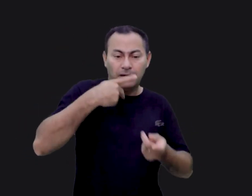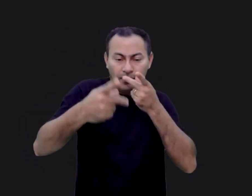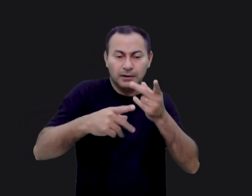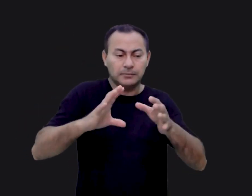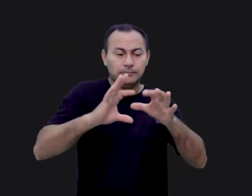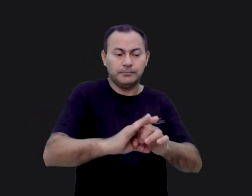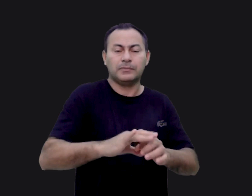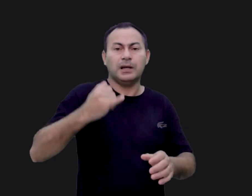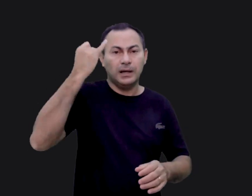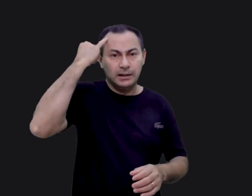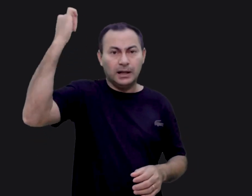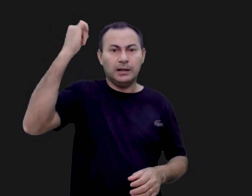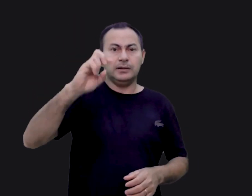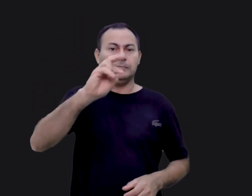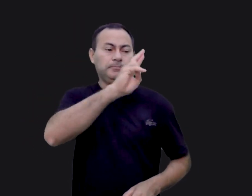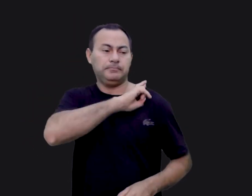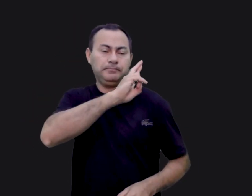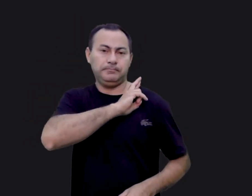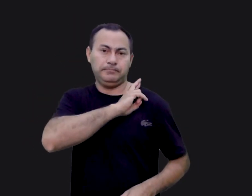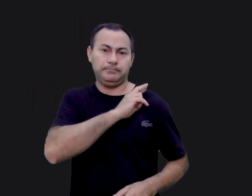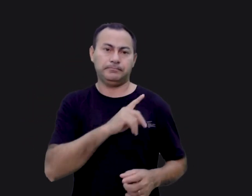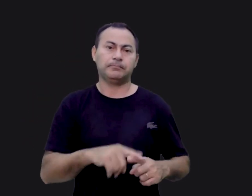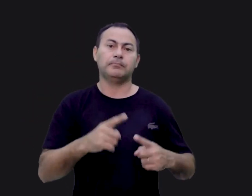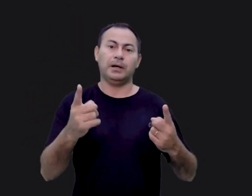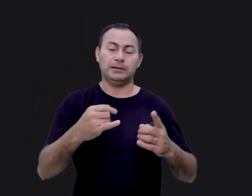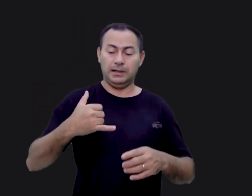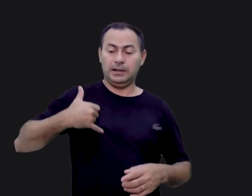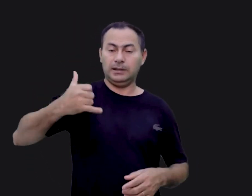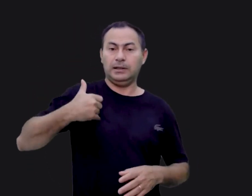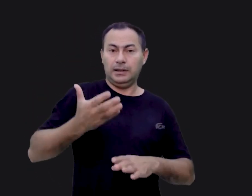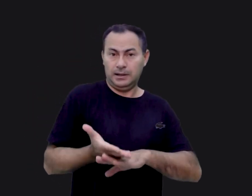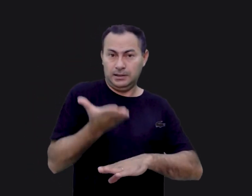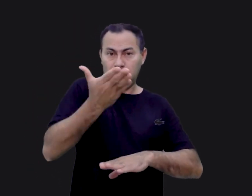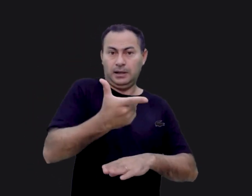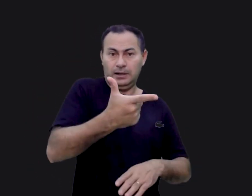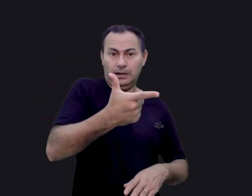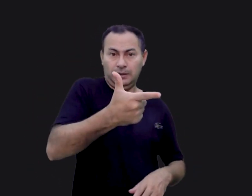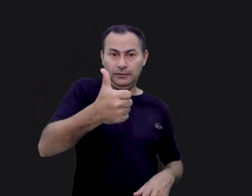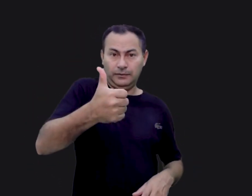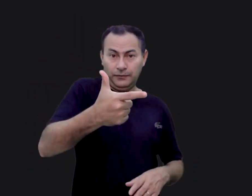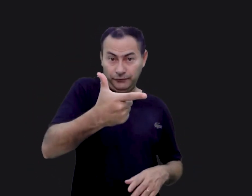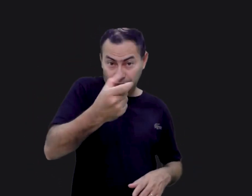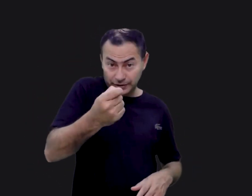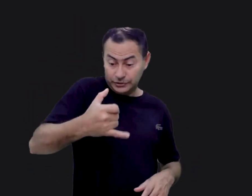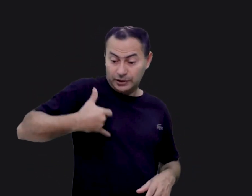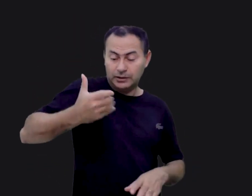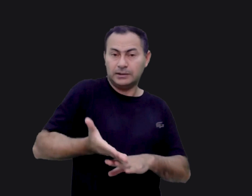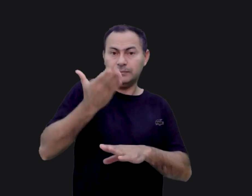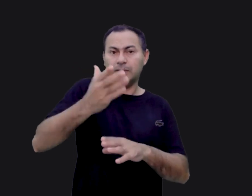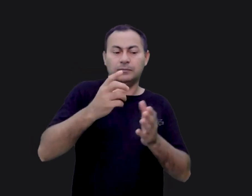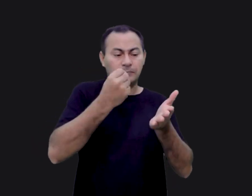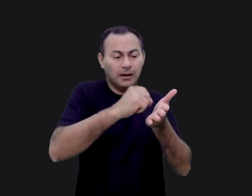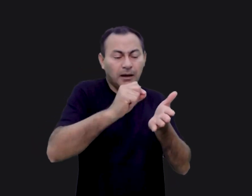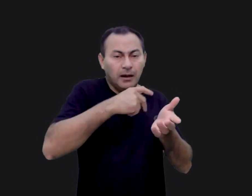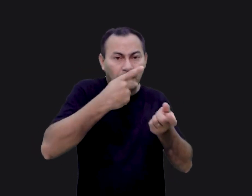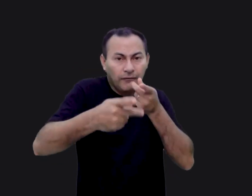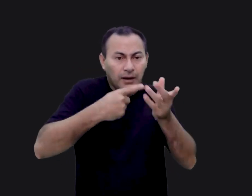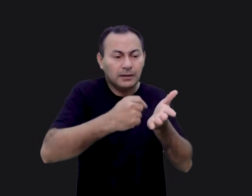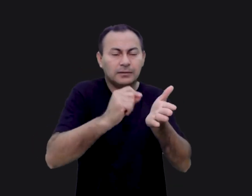é citada, associada à ideia de responsabilidade. Mas a idade acima de 20 anos é mencionada nas Escrituras